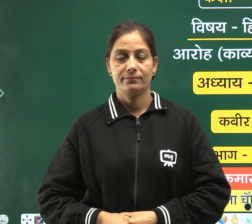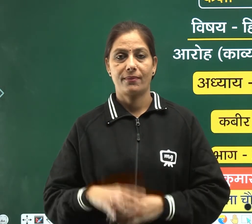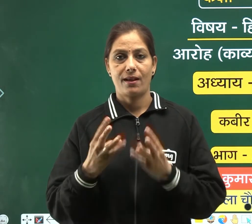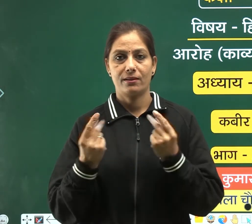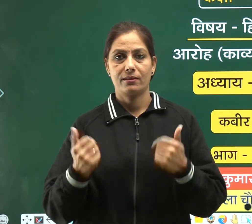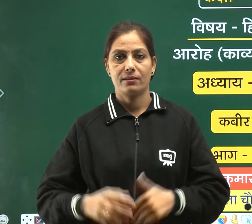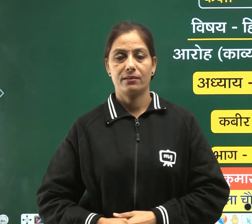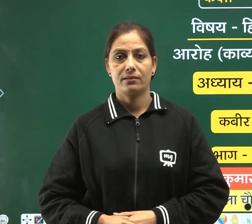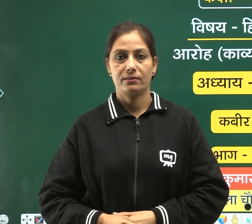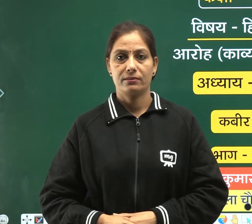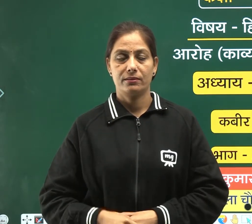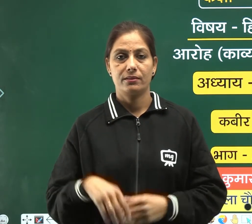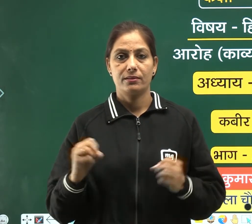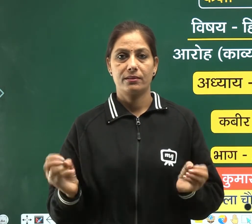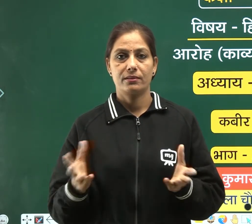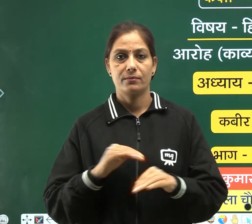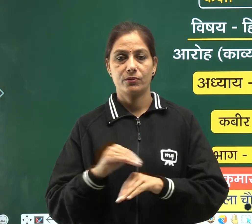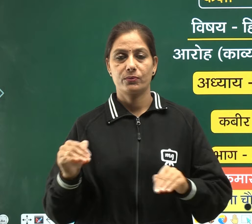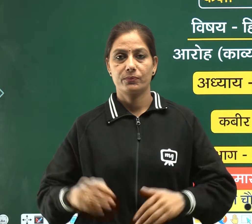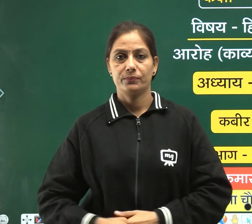हल करेंगे। शुरू करें बच्चों।